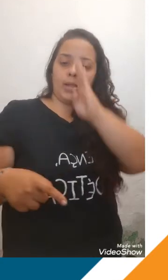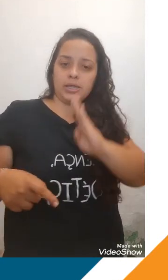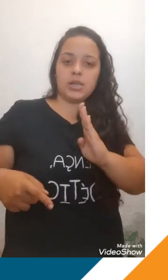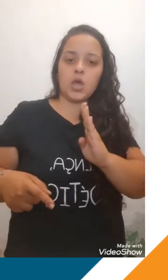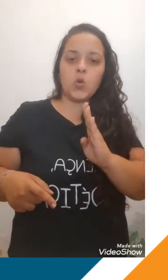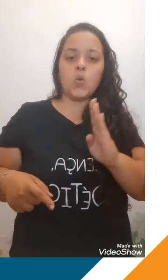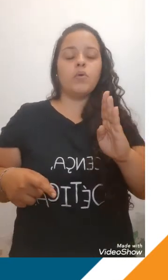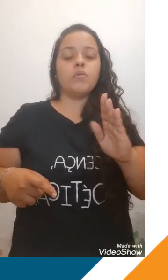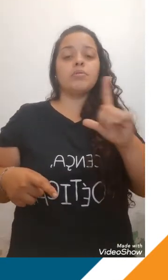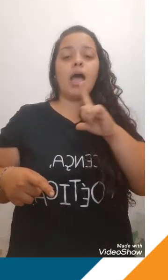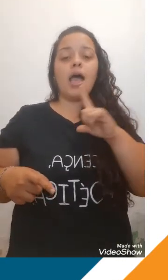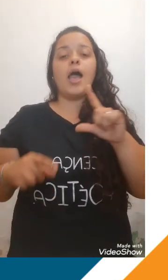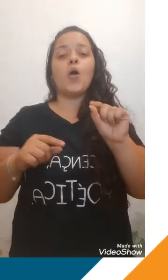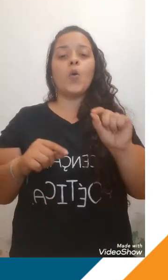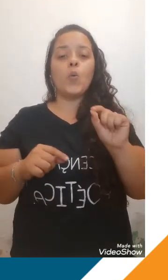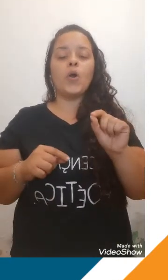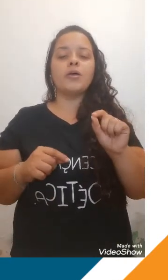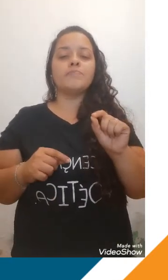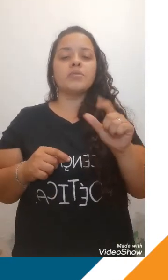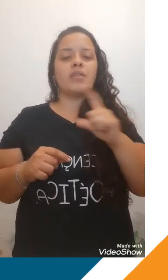brasileiros, que estão